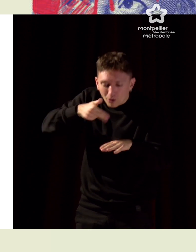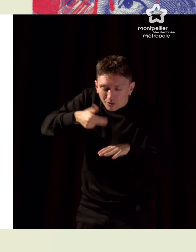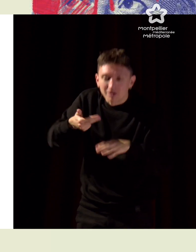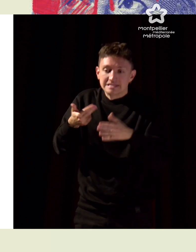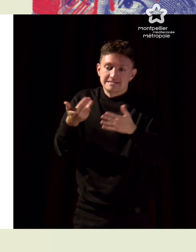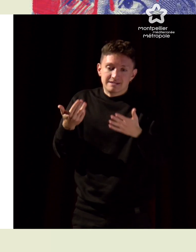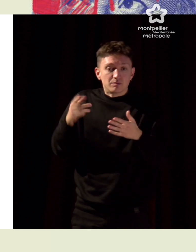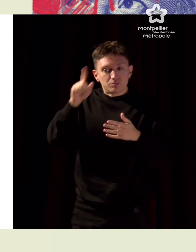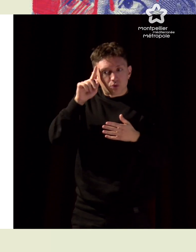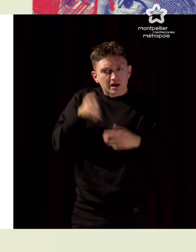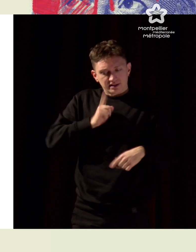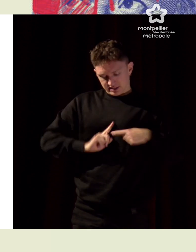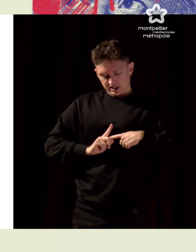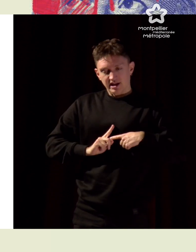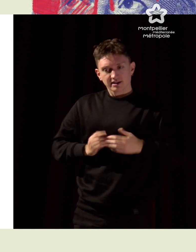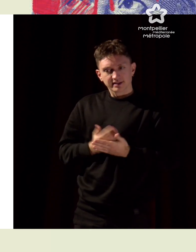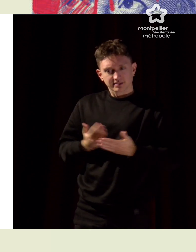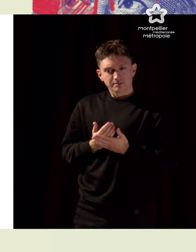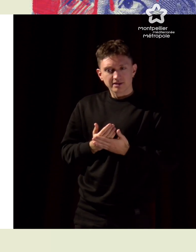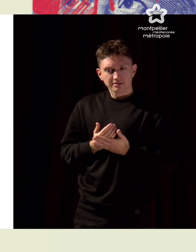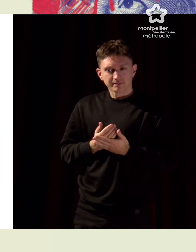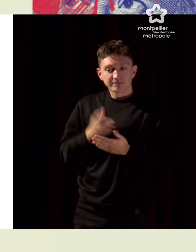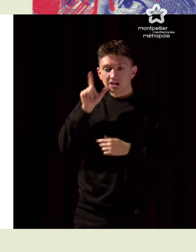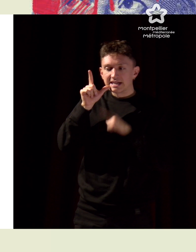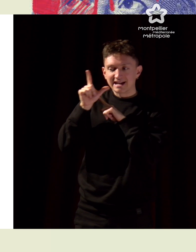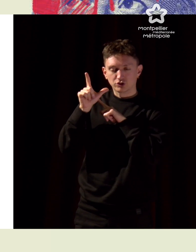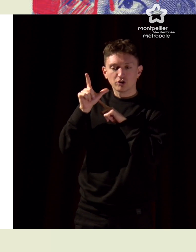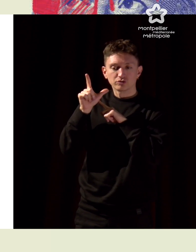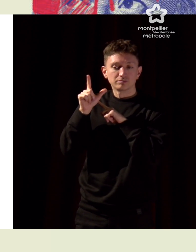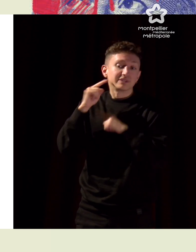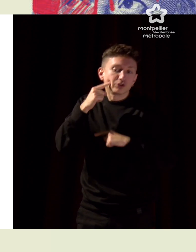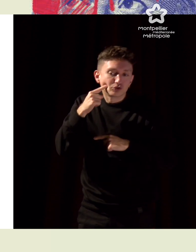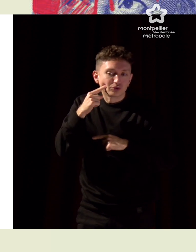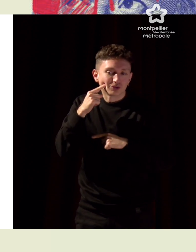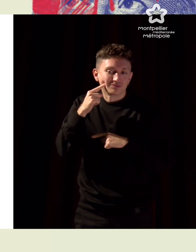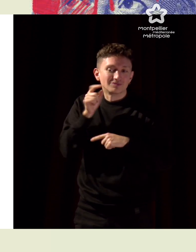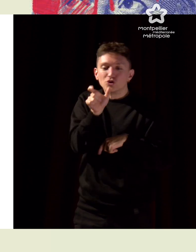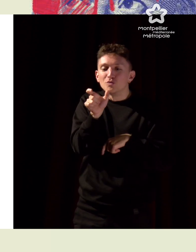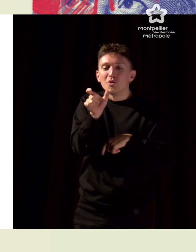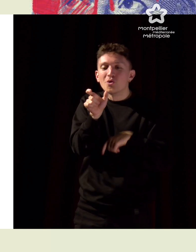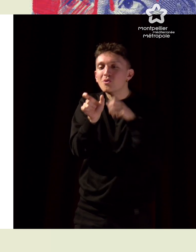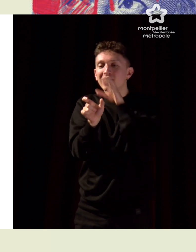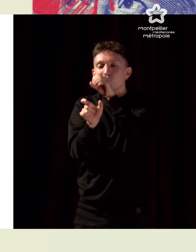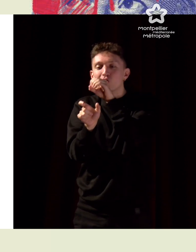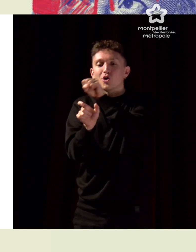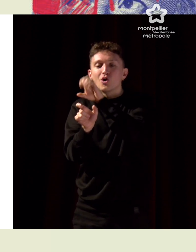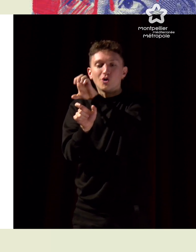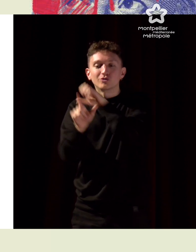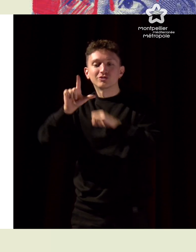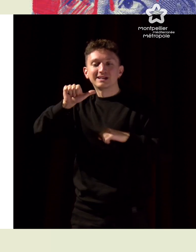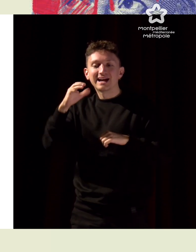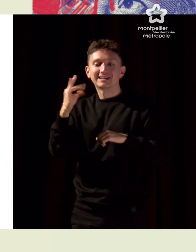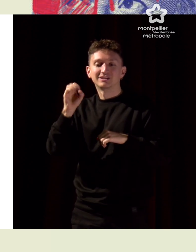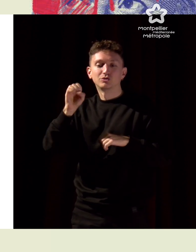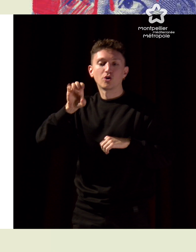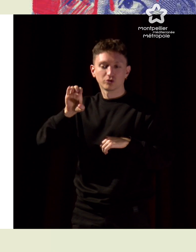du lait, qu'on appelle le lactose. Tous les sucres sont en rose, donc ça va. Avec une enzyme qui s'appelle la lactase, toutes